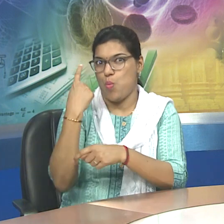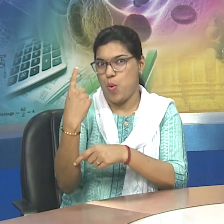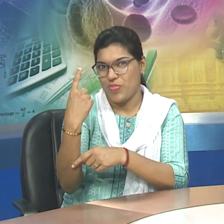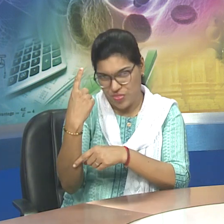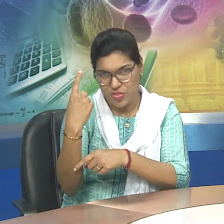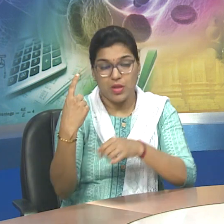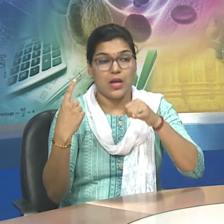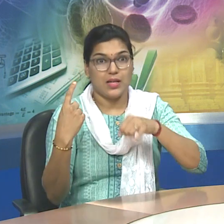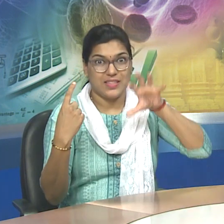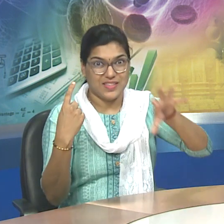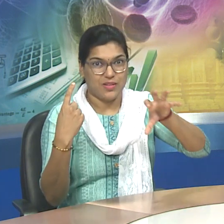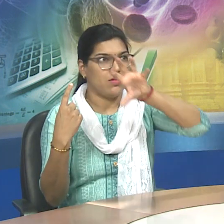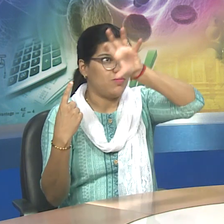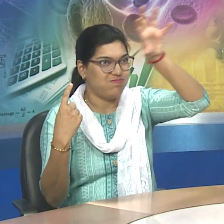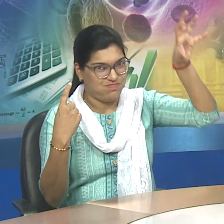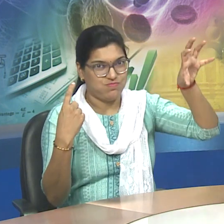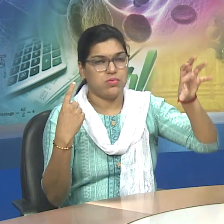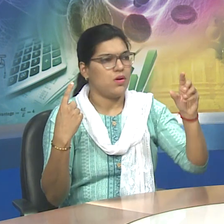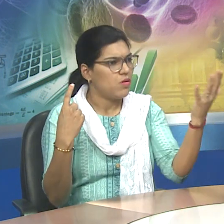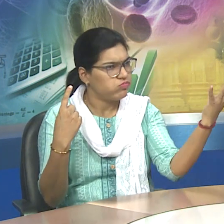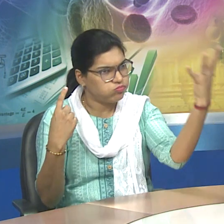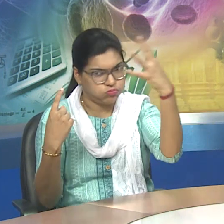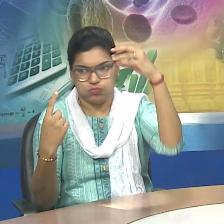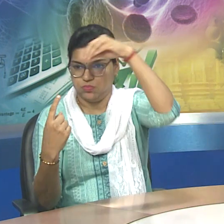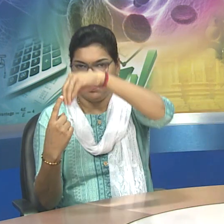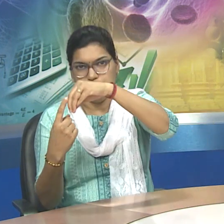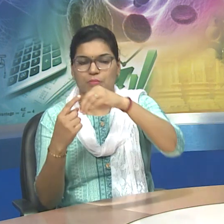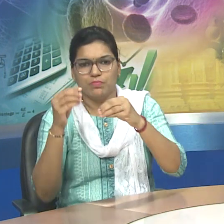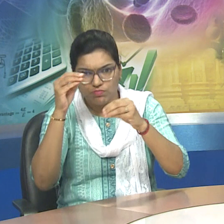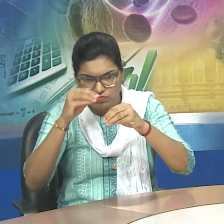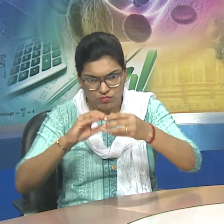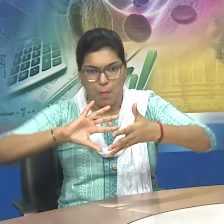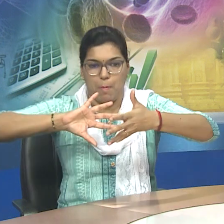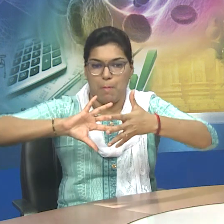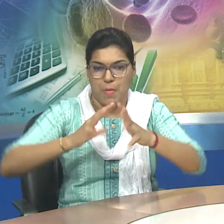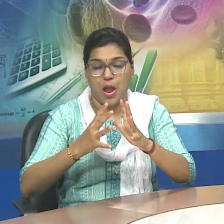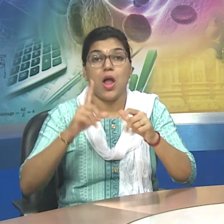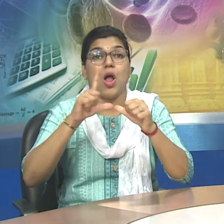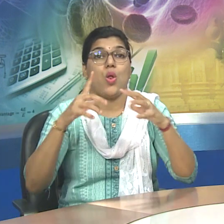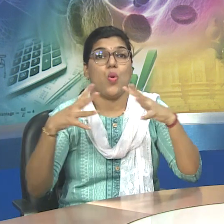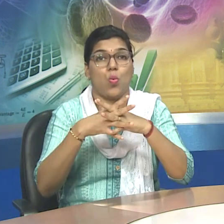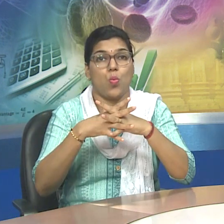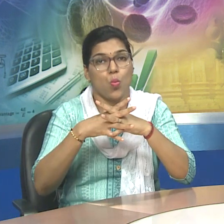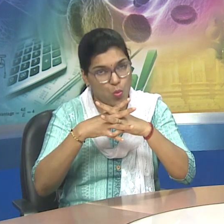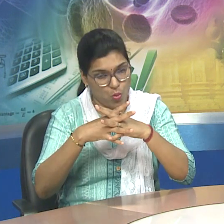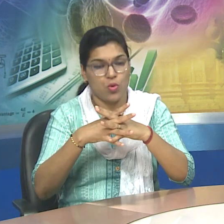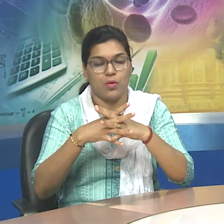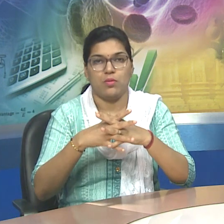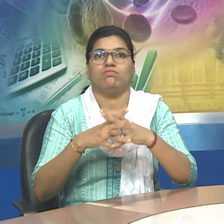करके कानूनों का निर्माण किया जाता है। तो कह सकते हैं कि ये वह संस्था है